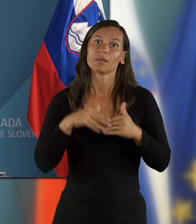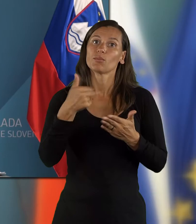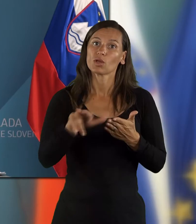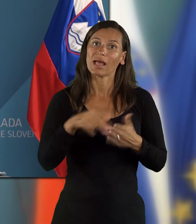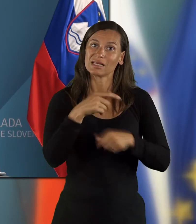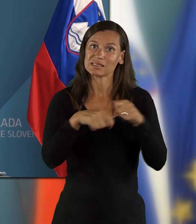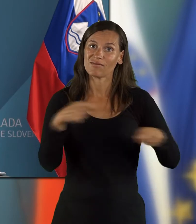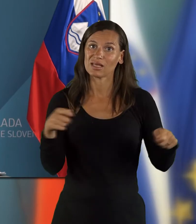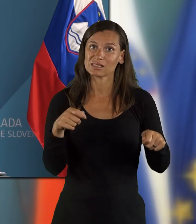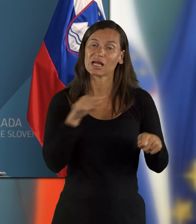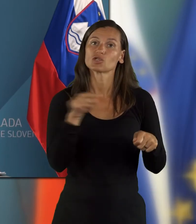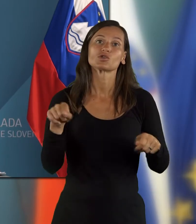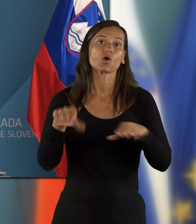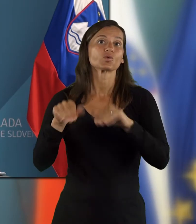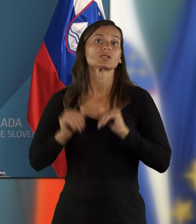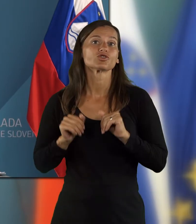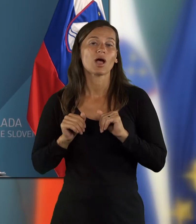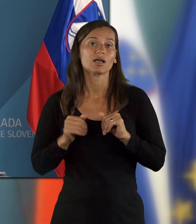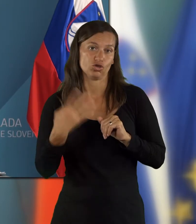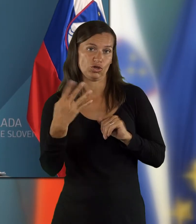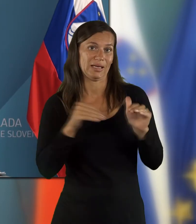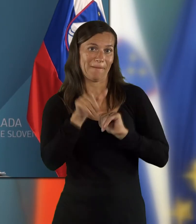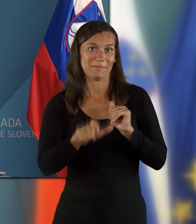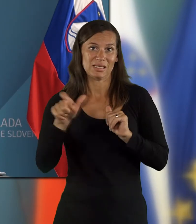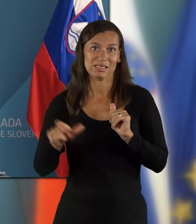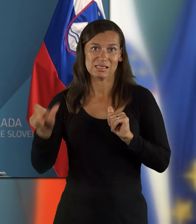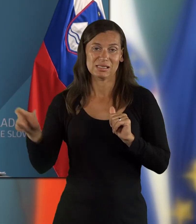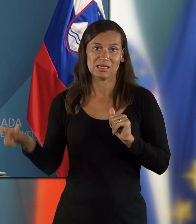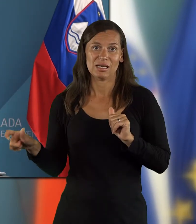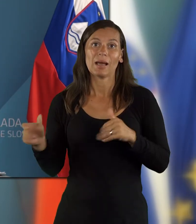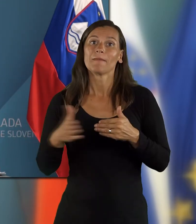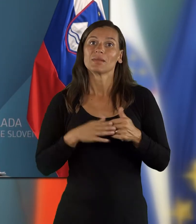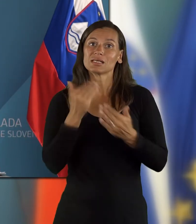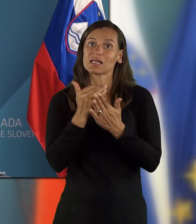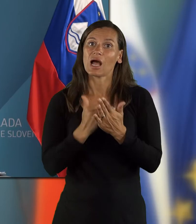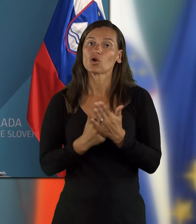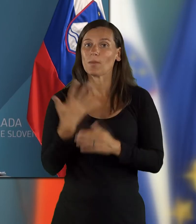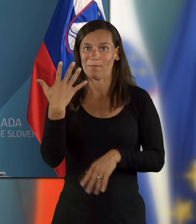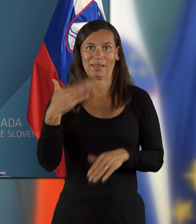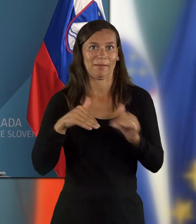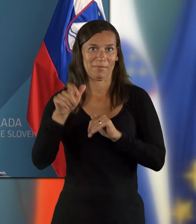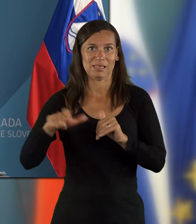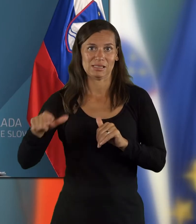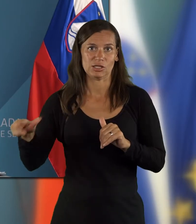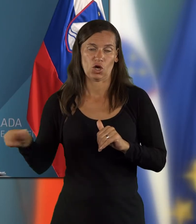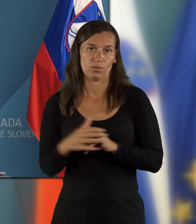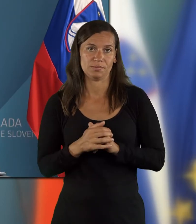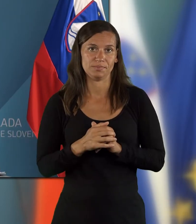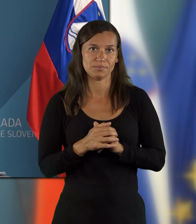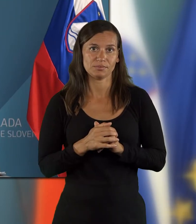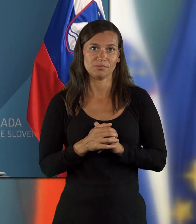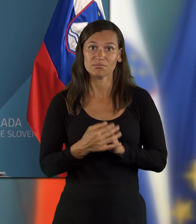vzdržali. Pri prodajnih zavezah so se vzdržali 4 ministri, pri zakonu 5